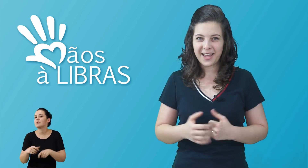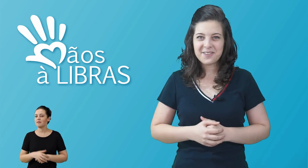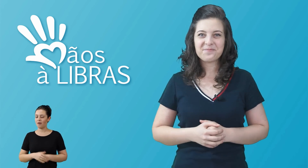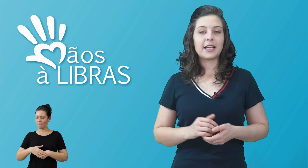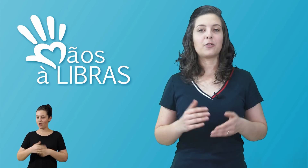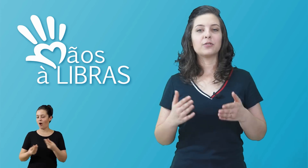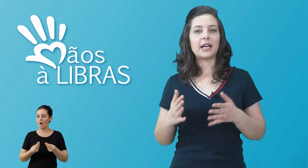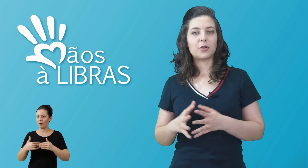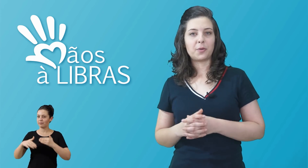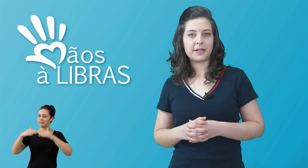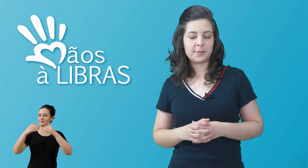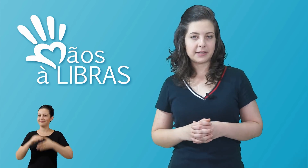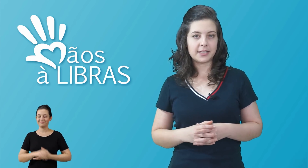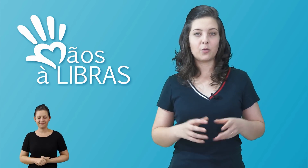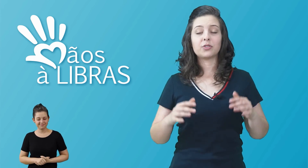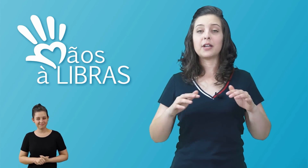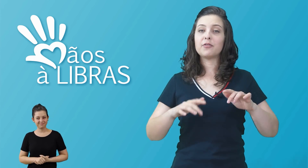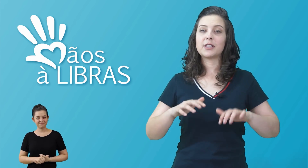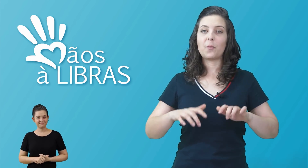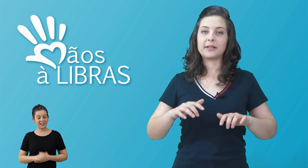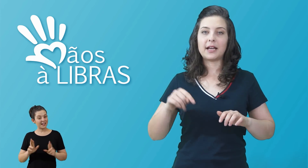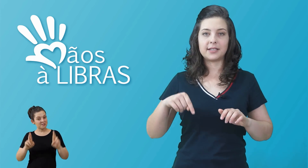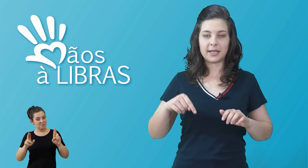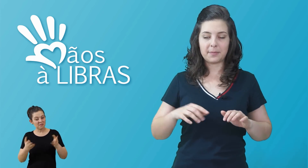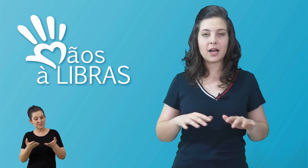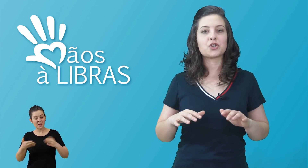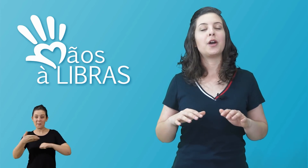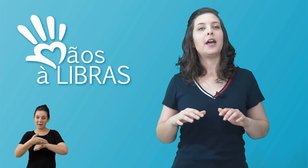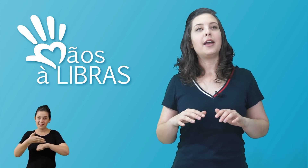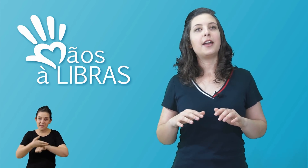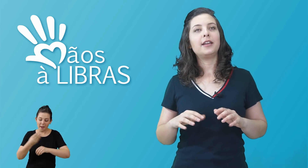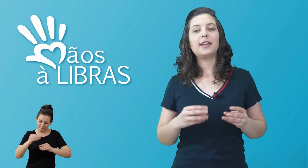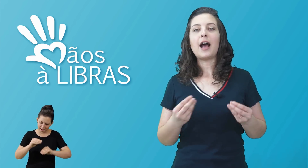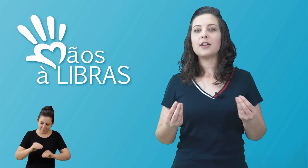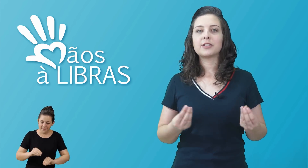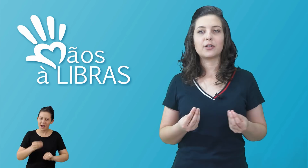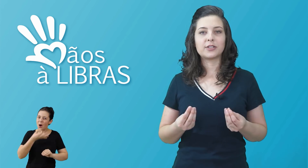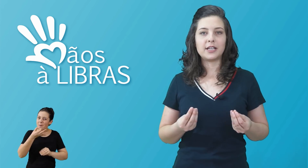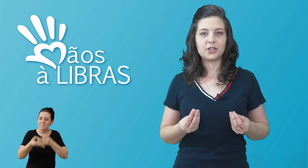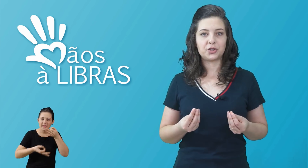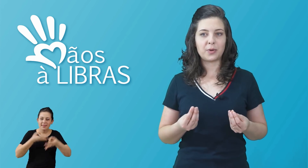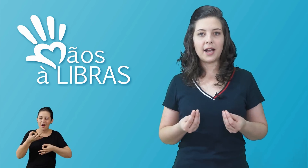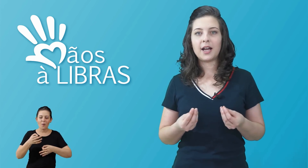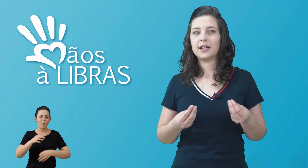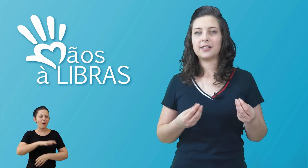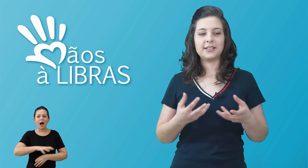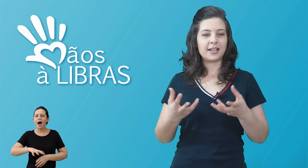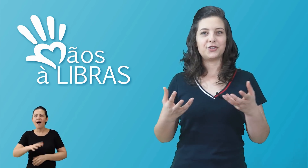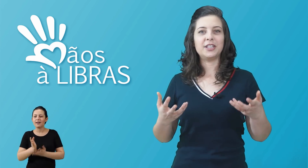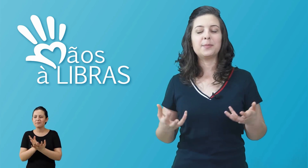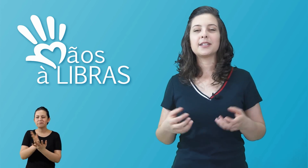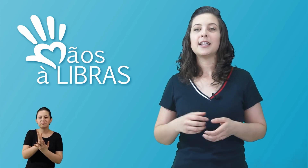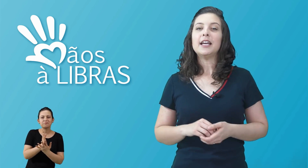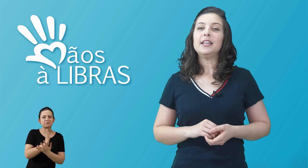lá, tá? Quero contar aí com a sua participação. Gostaria que você comentasse aqui embaixo em que área você gostaria de atuar aí